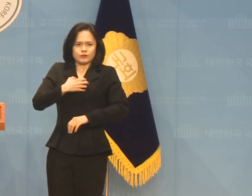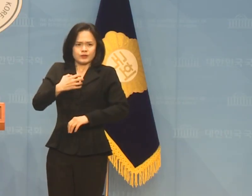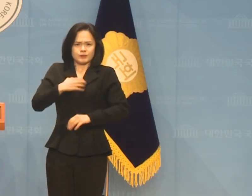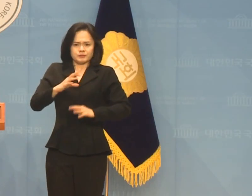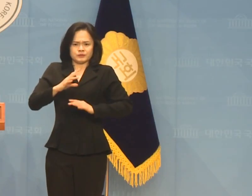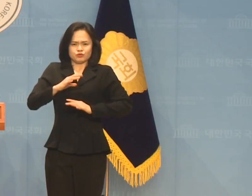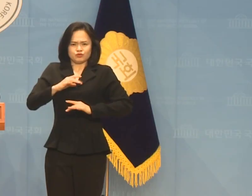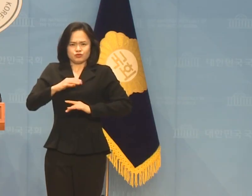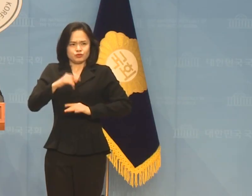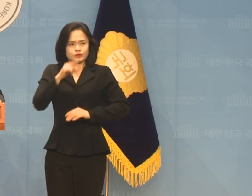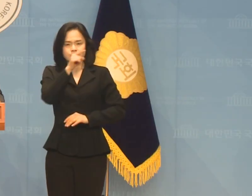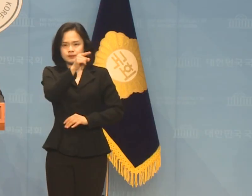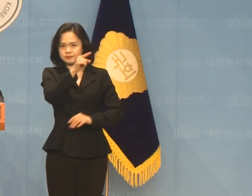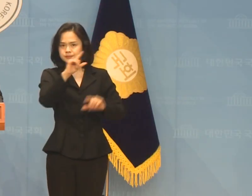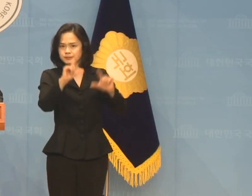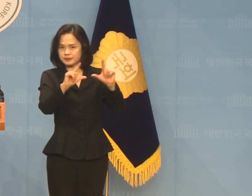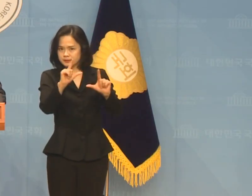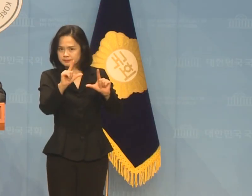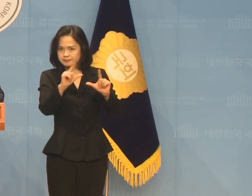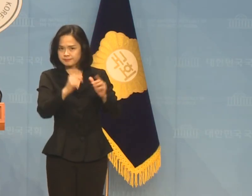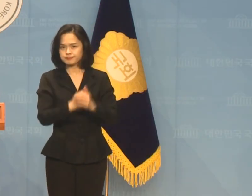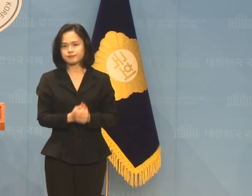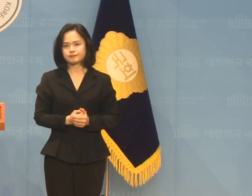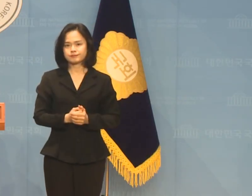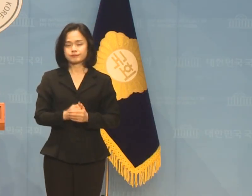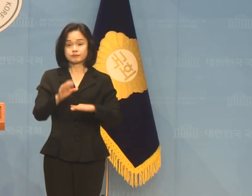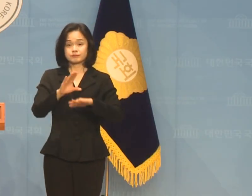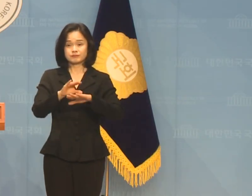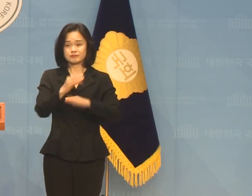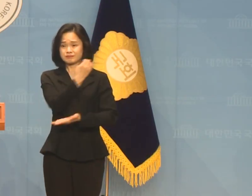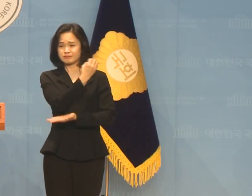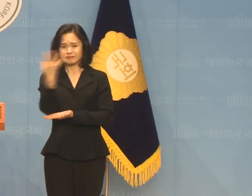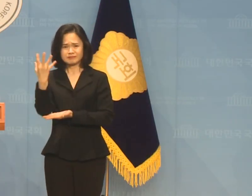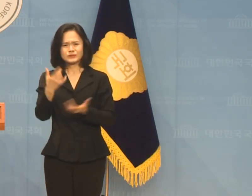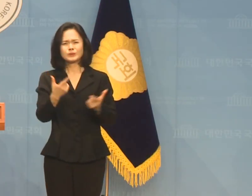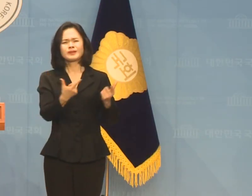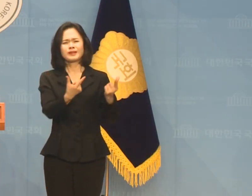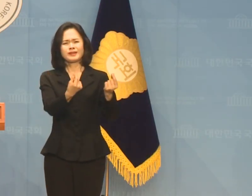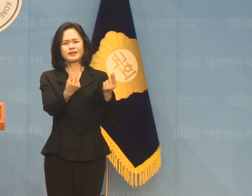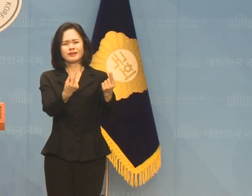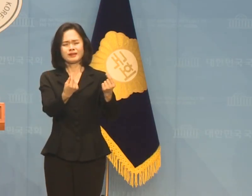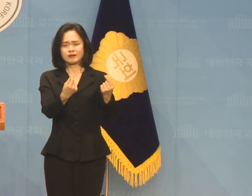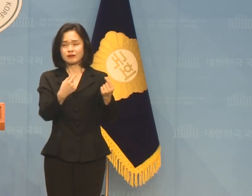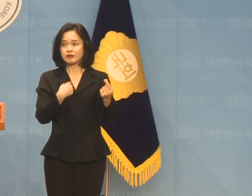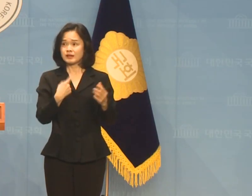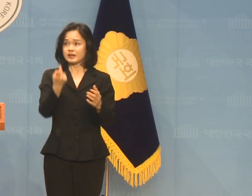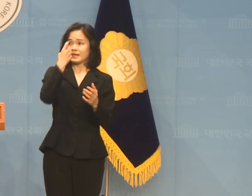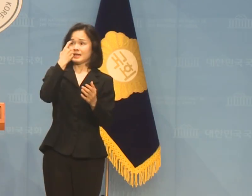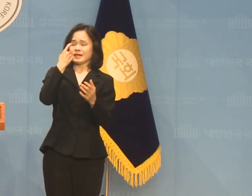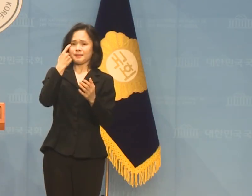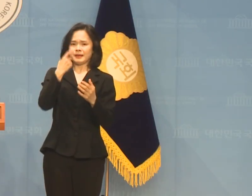메이저 언론도 마찬가지입니다. 그래서 지난 7일 민주당은